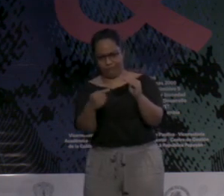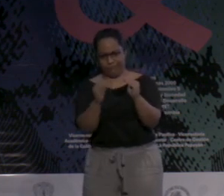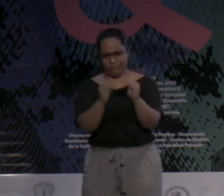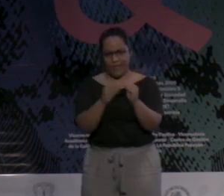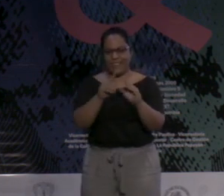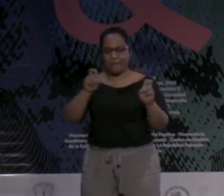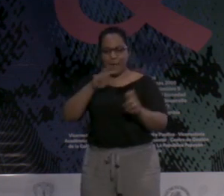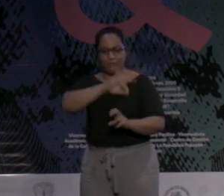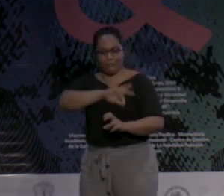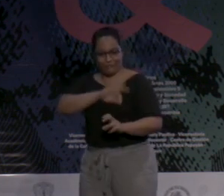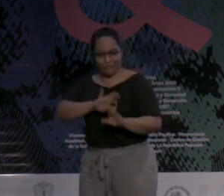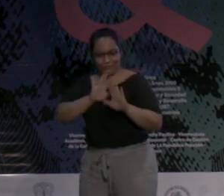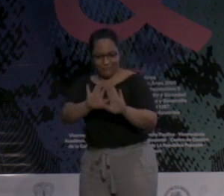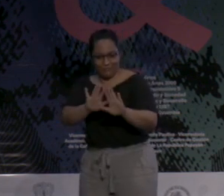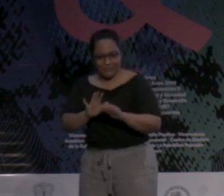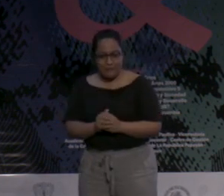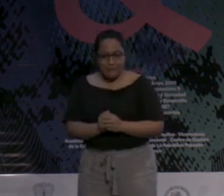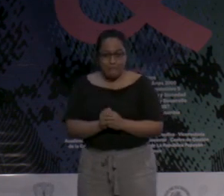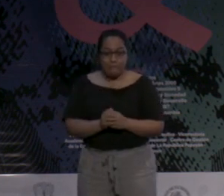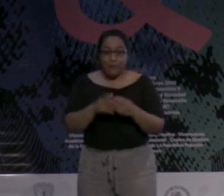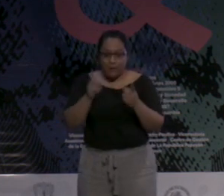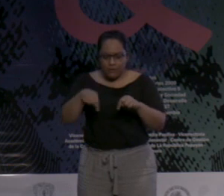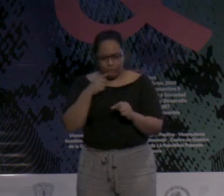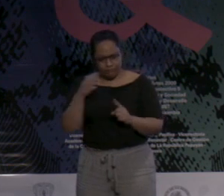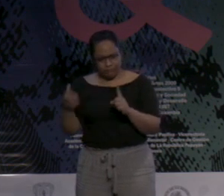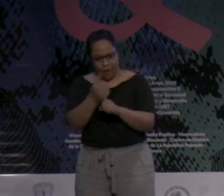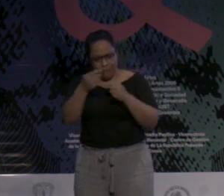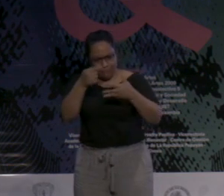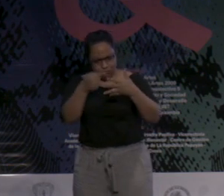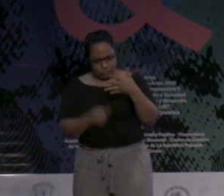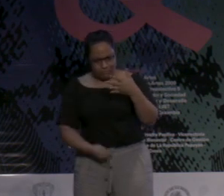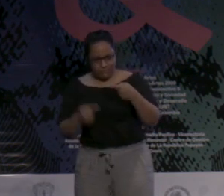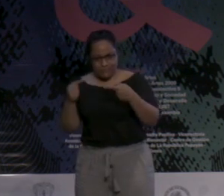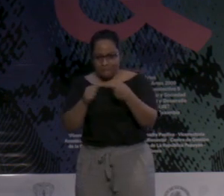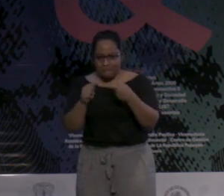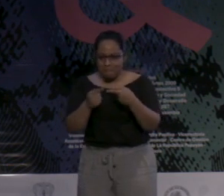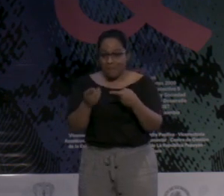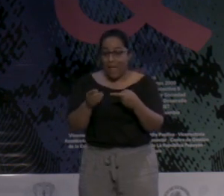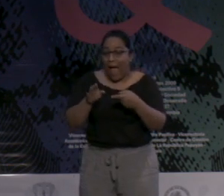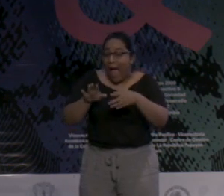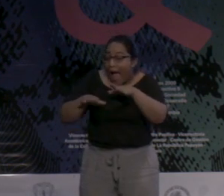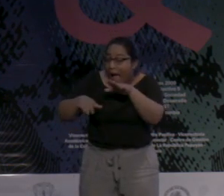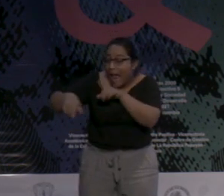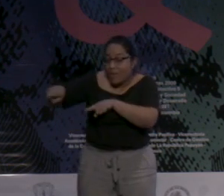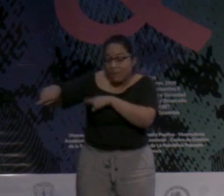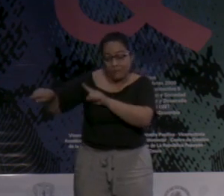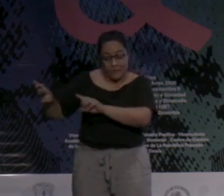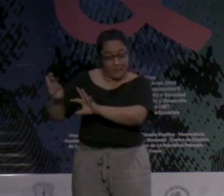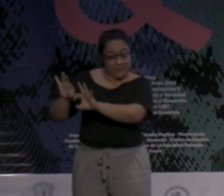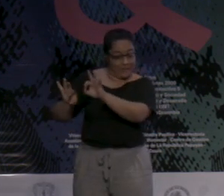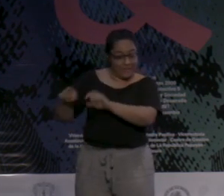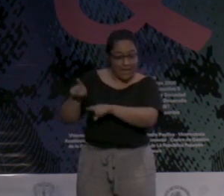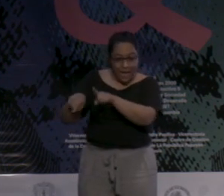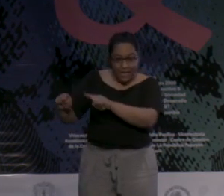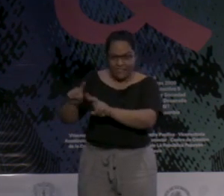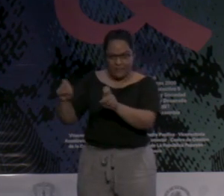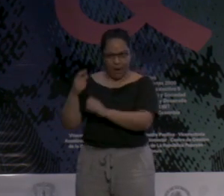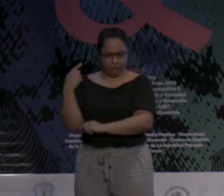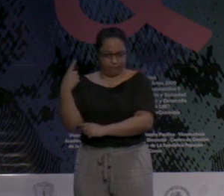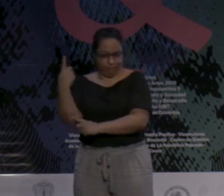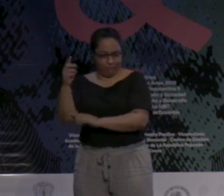interés social o de interés prioritario, y descubrimos varias cosas. Primero, salvo excepciones muy contadas y muy